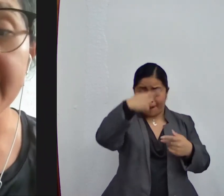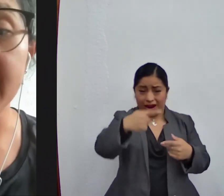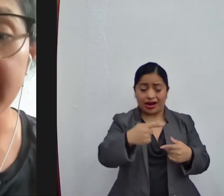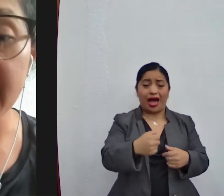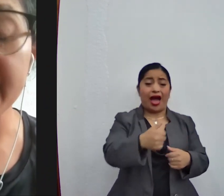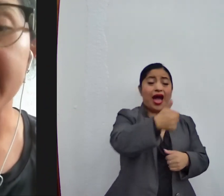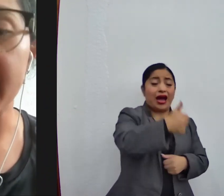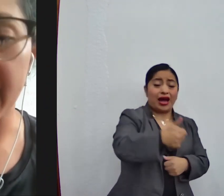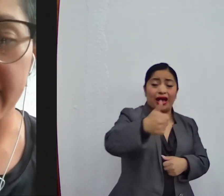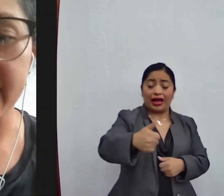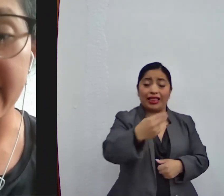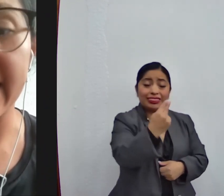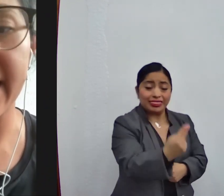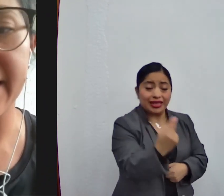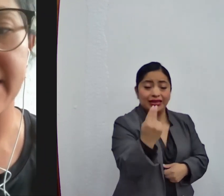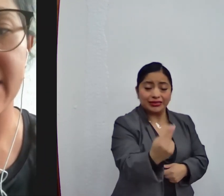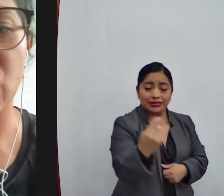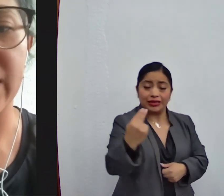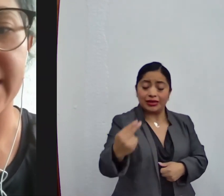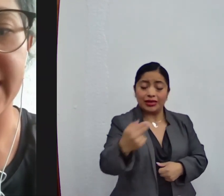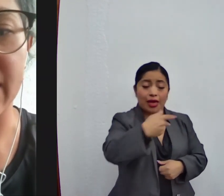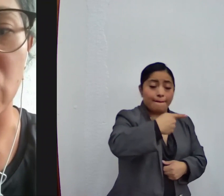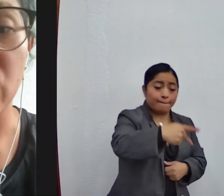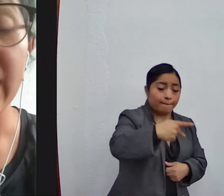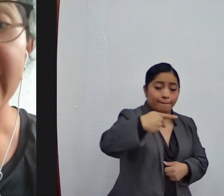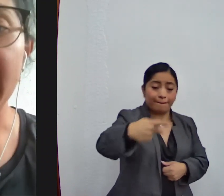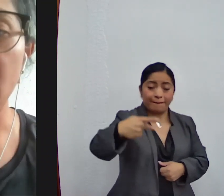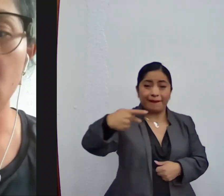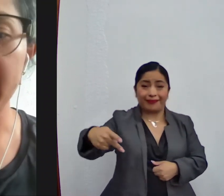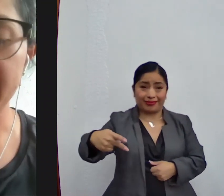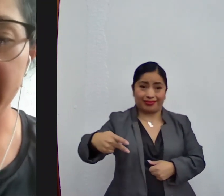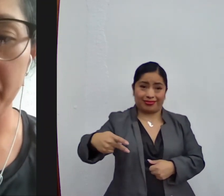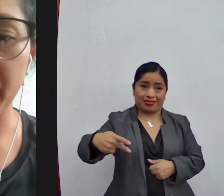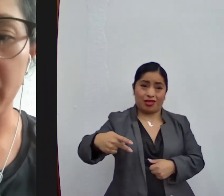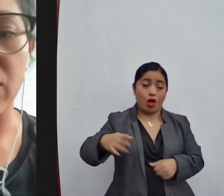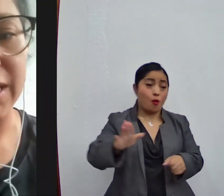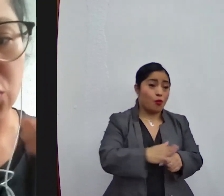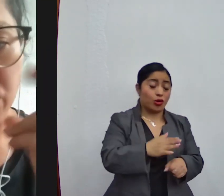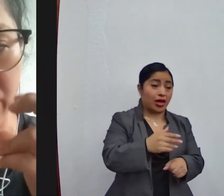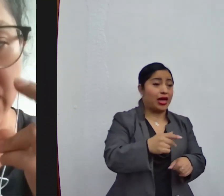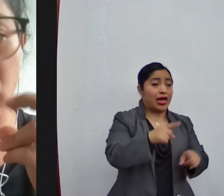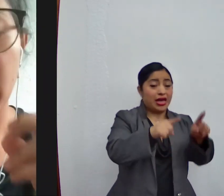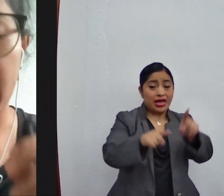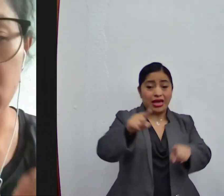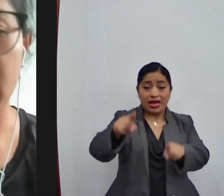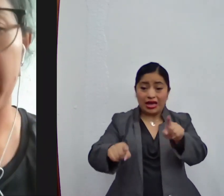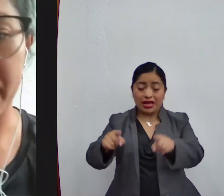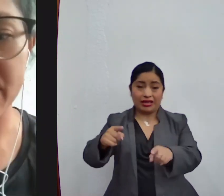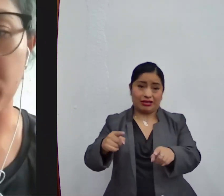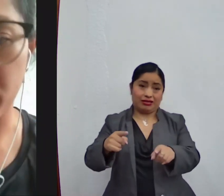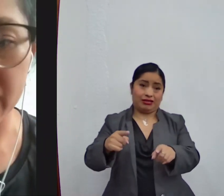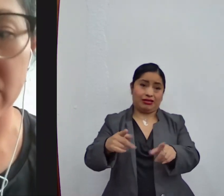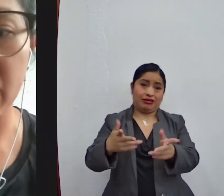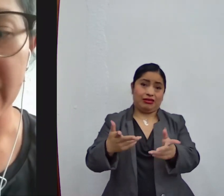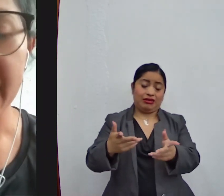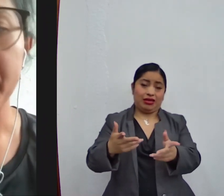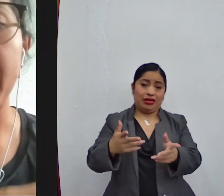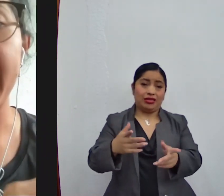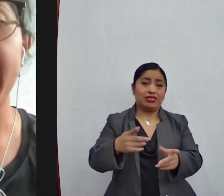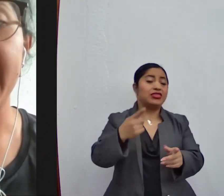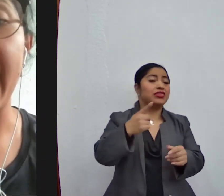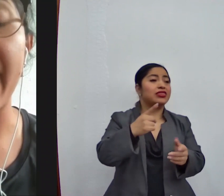a las necesidades de quien está solicitando, y no que siempre con el supuesto ajuste al